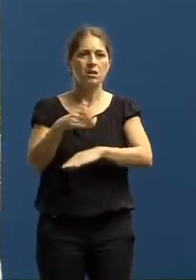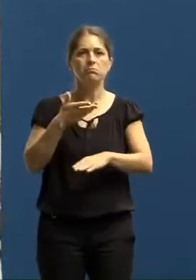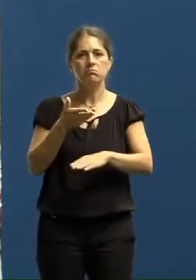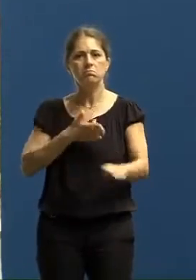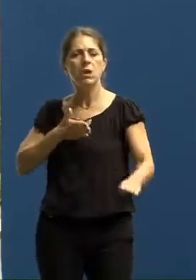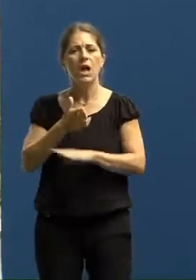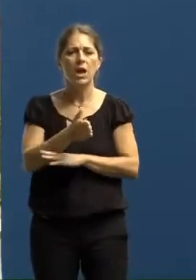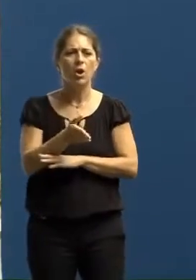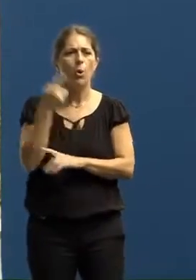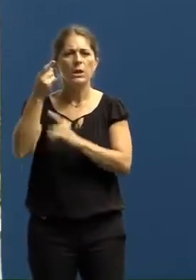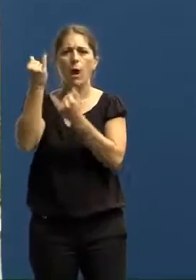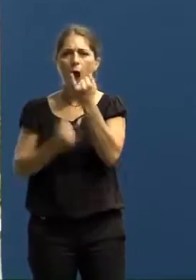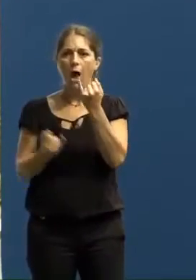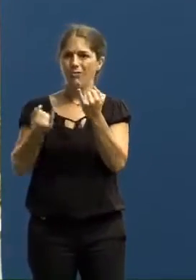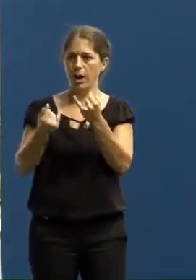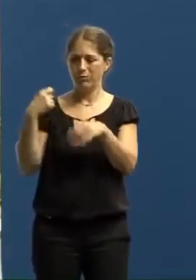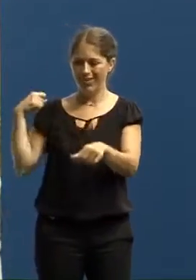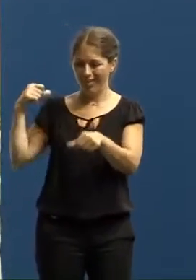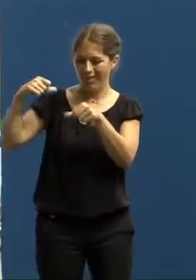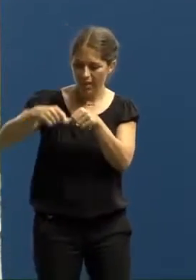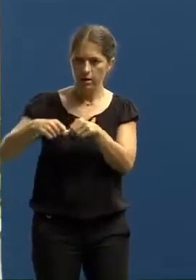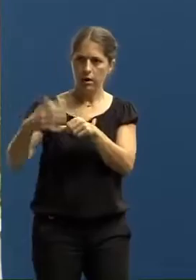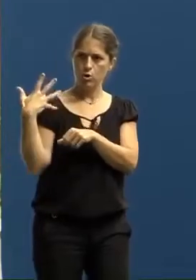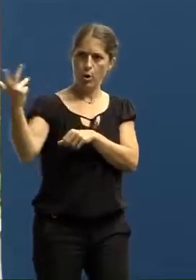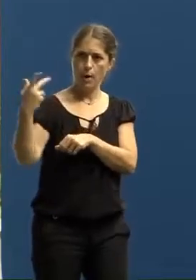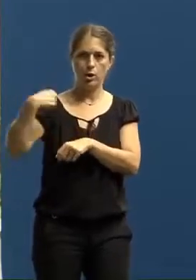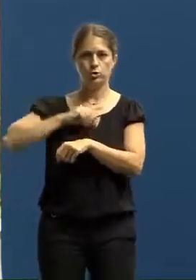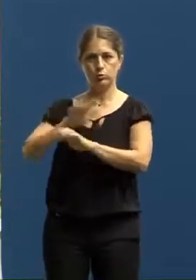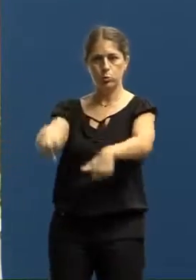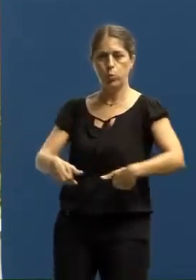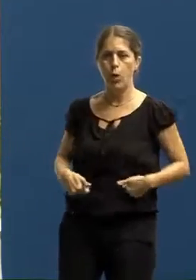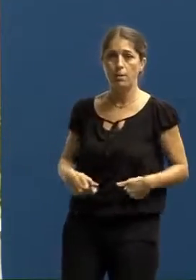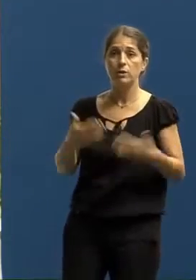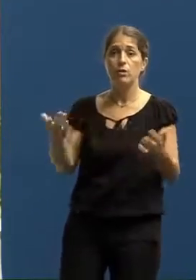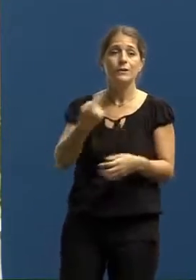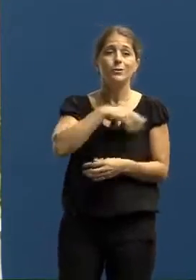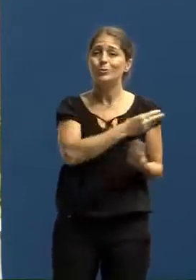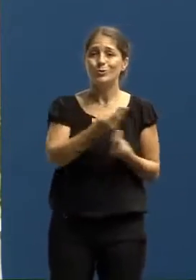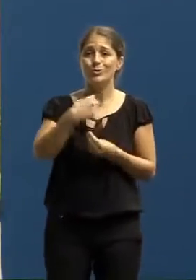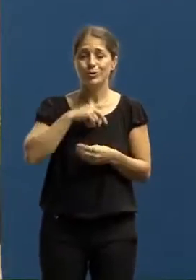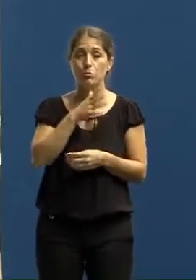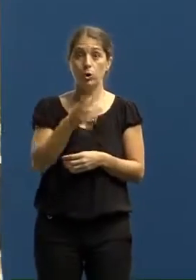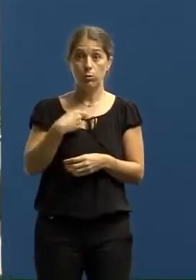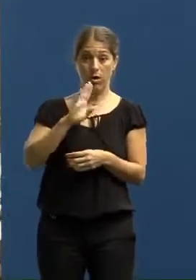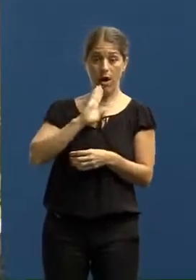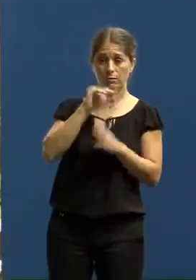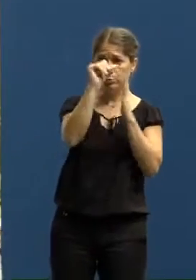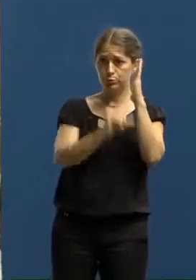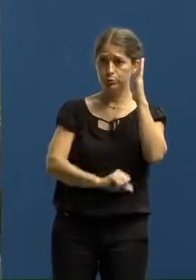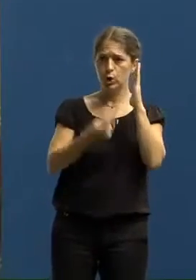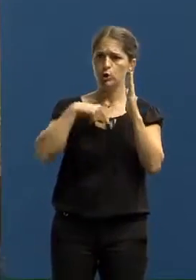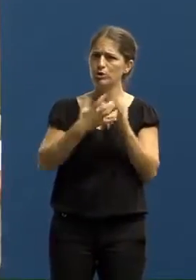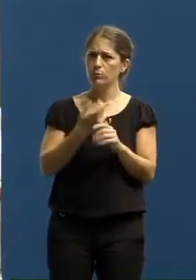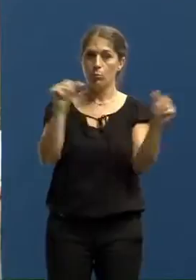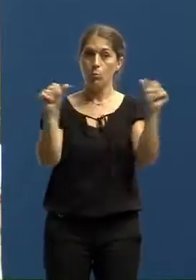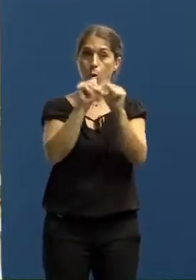para recuperar algo que era noso e que nos estaban roubando. Esa foi a razón pola que moitas e moitos de nós seguimos o voso propio exemplo,